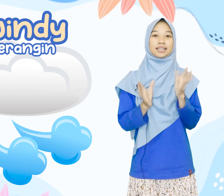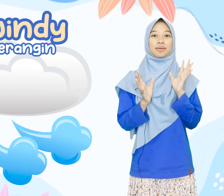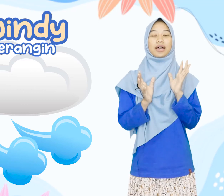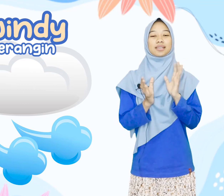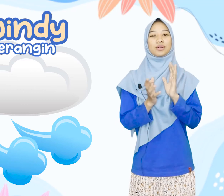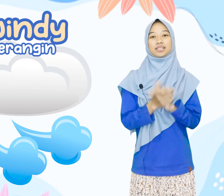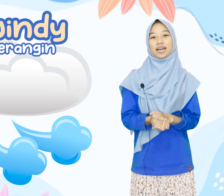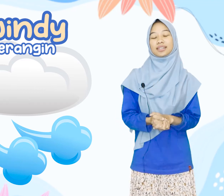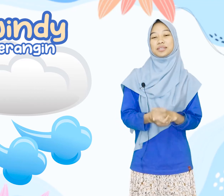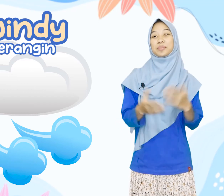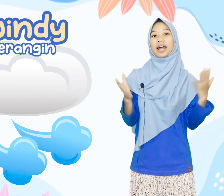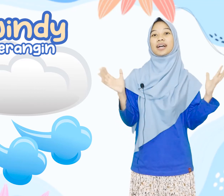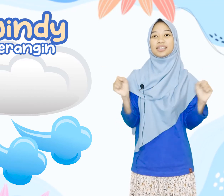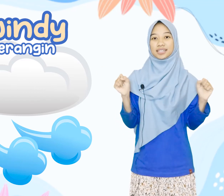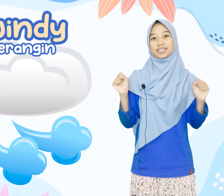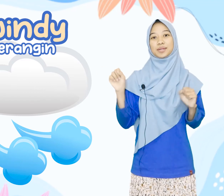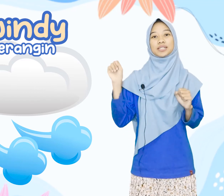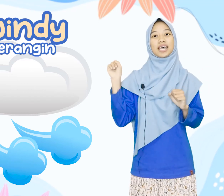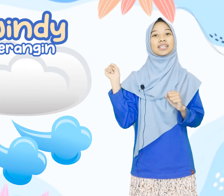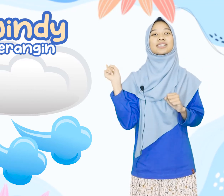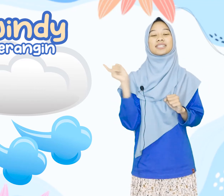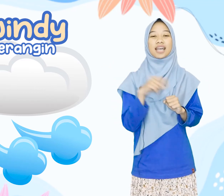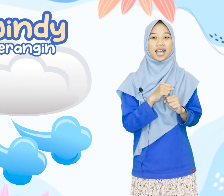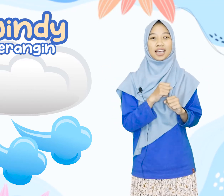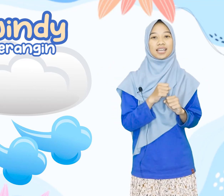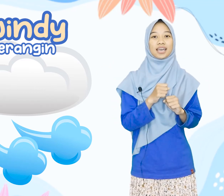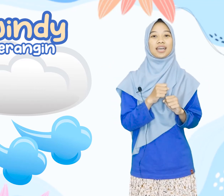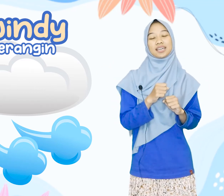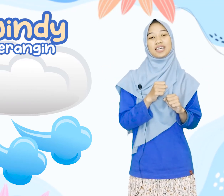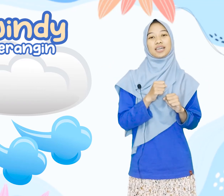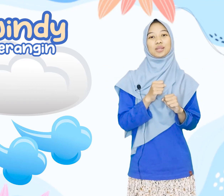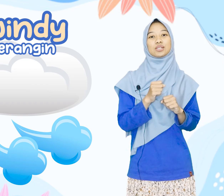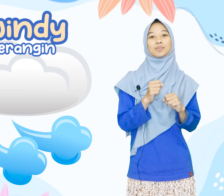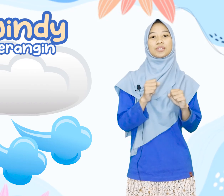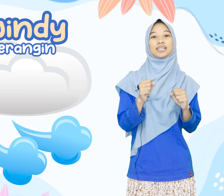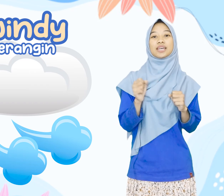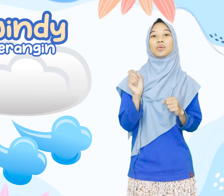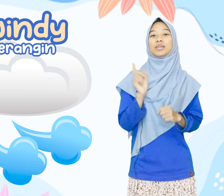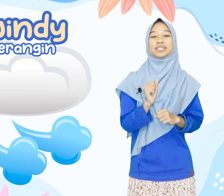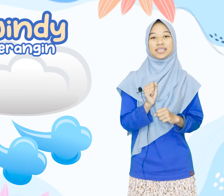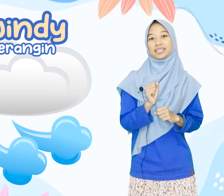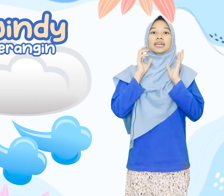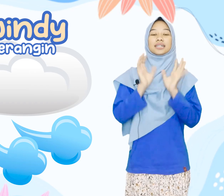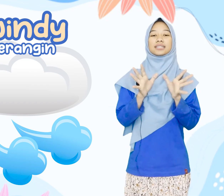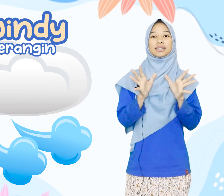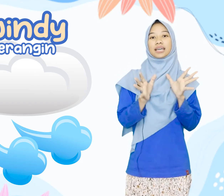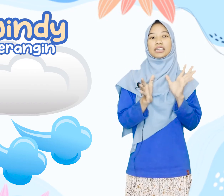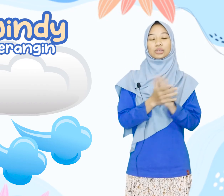dalam bahasa Indonesia artinya berangin. Jadi biasanya angin kencang. Nah, itu disebutnya dengan windy. Nah, setelah itu